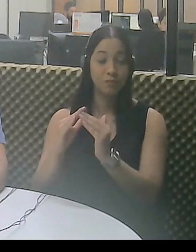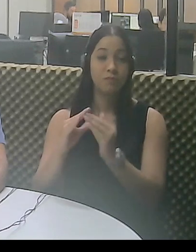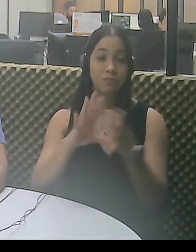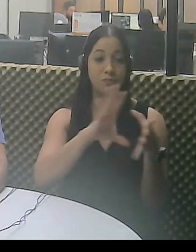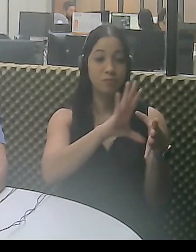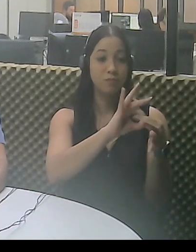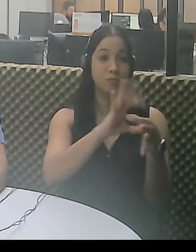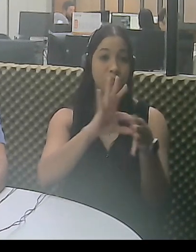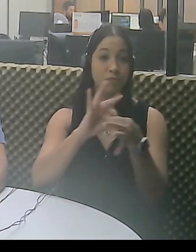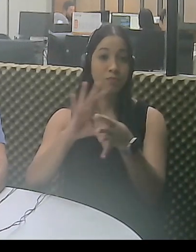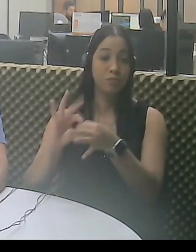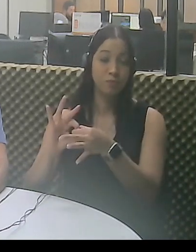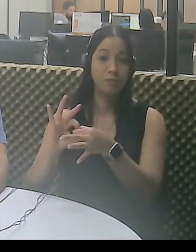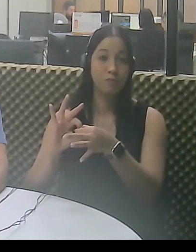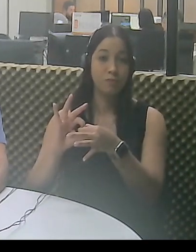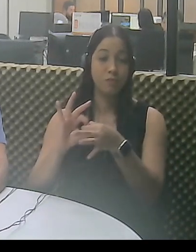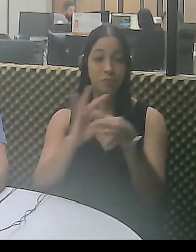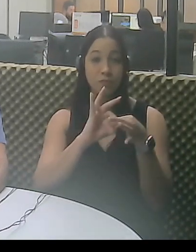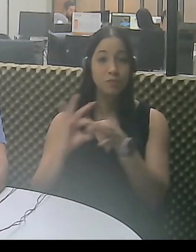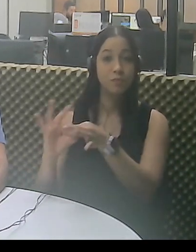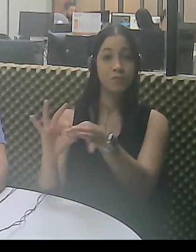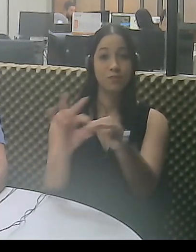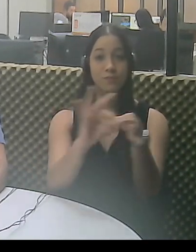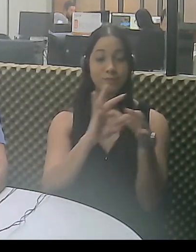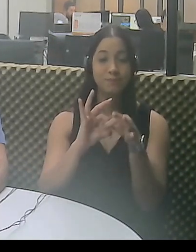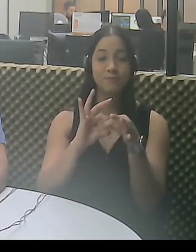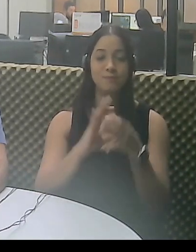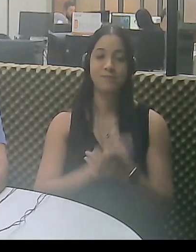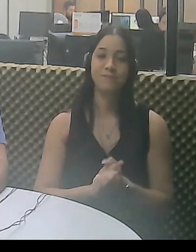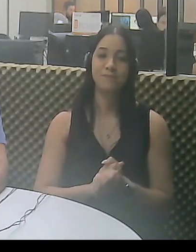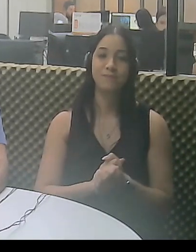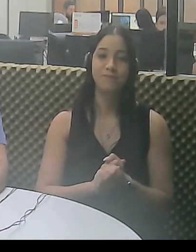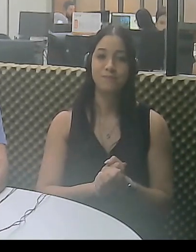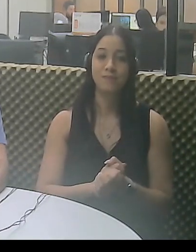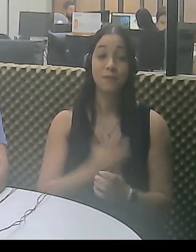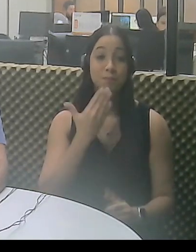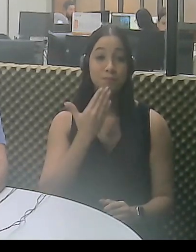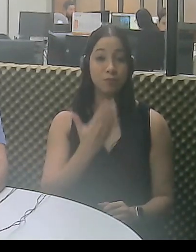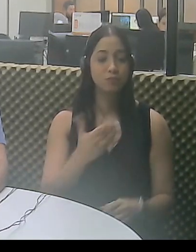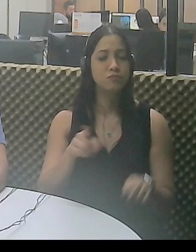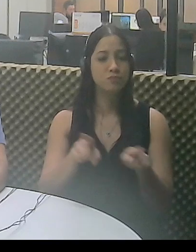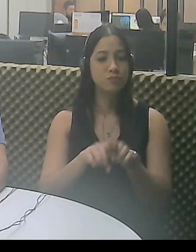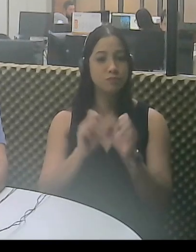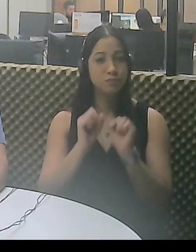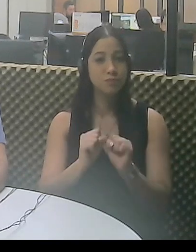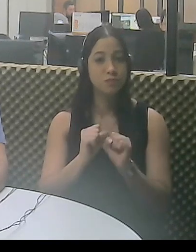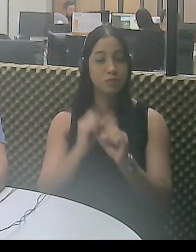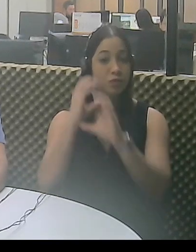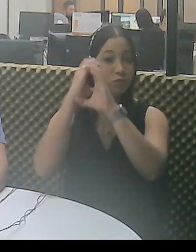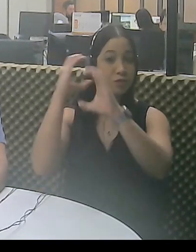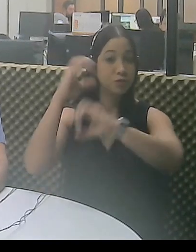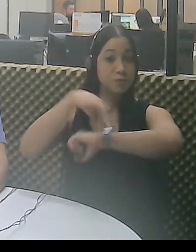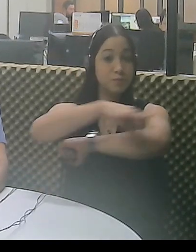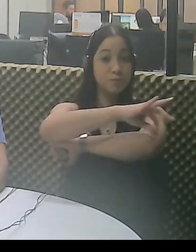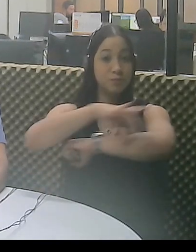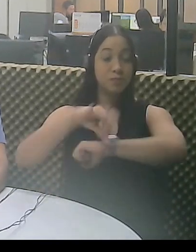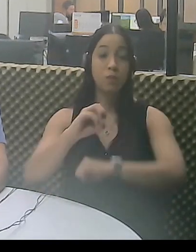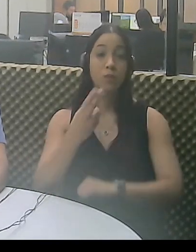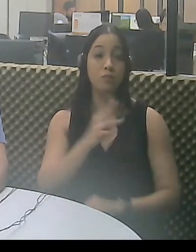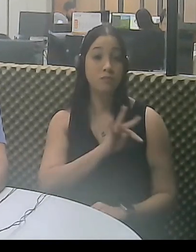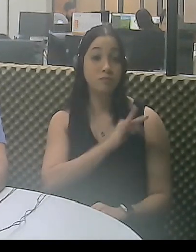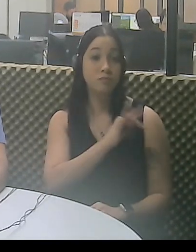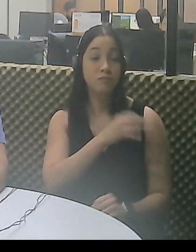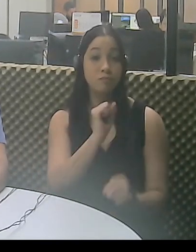casas geminadas, conjugadas ou colônia. O requerimento pode ser feito por engenheiros, arquitetos ou técnico